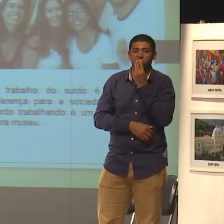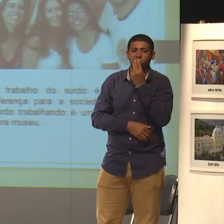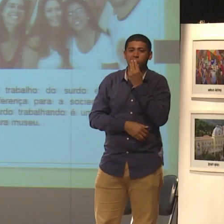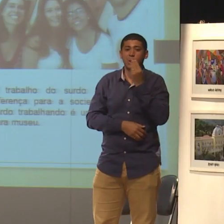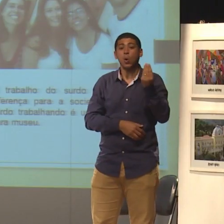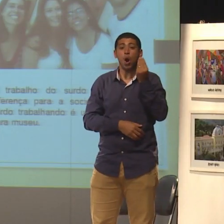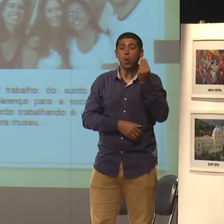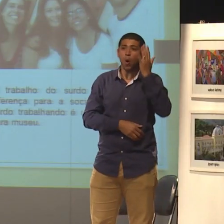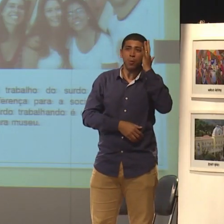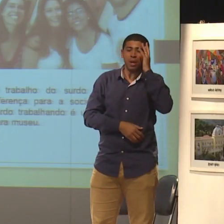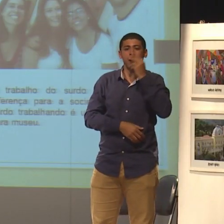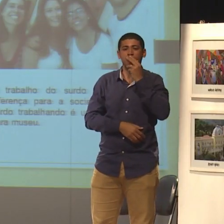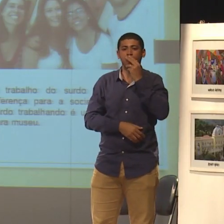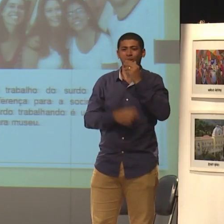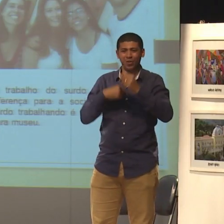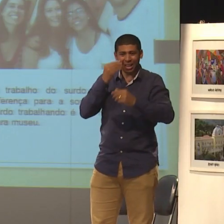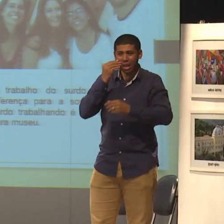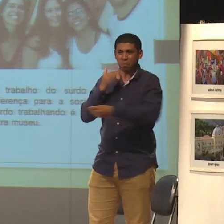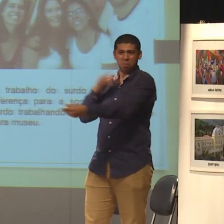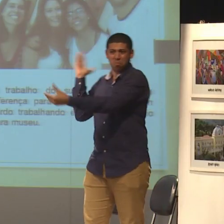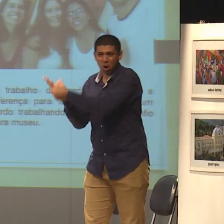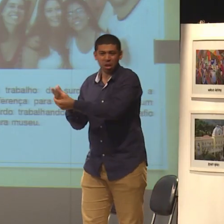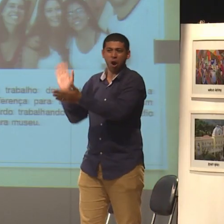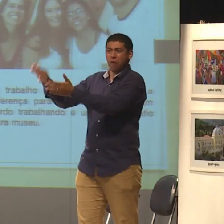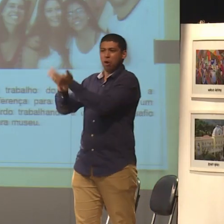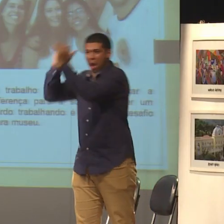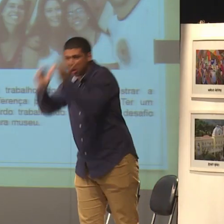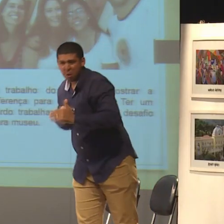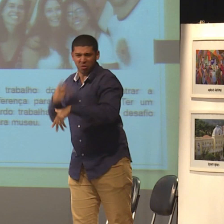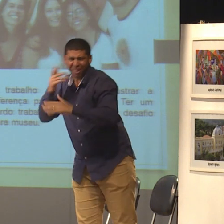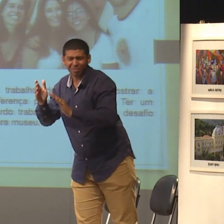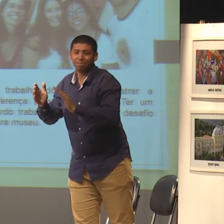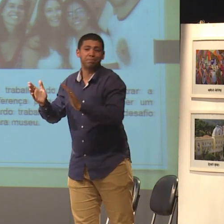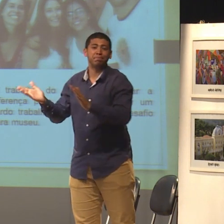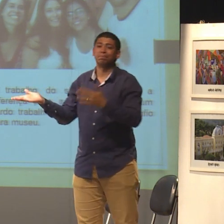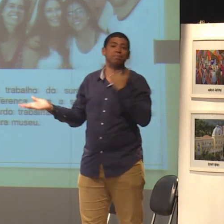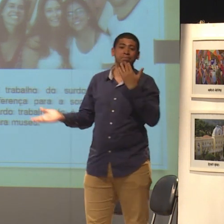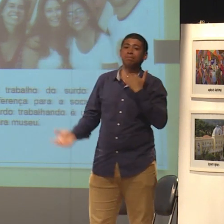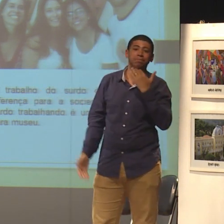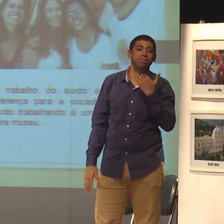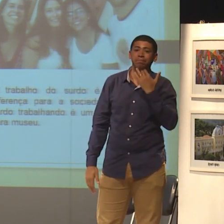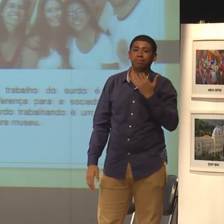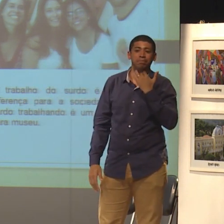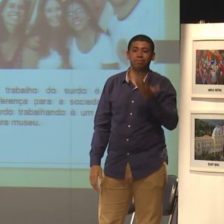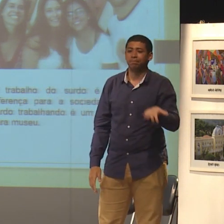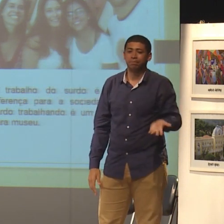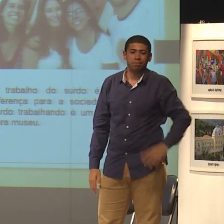aceitou. E aí, fiquei pensando, como é que eu posso fazer um processo nela para ela me respeitar do jeito que eu preciso? Não